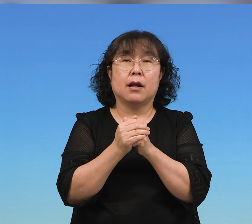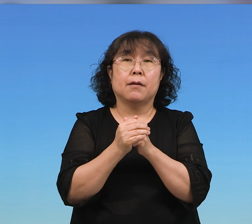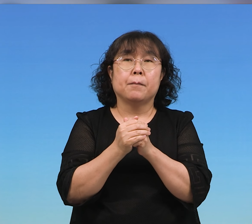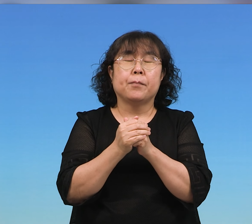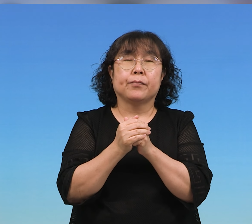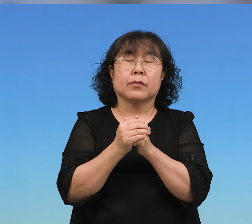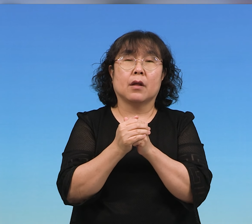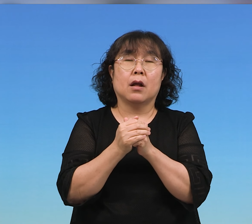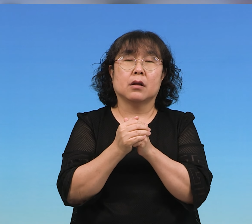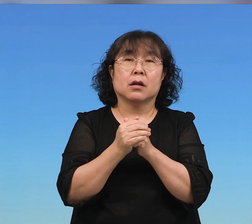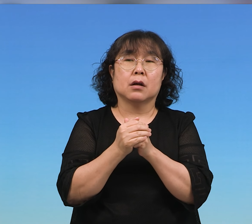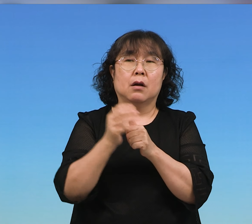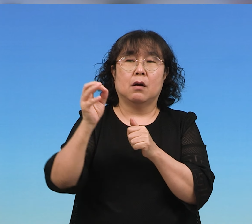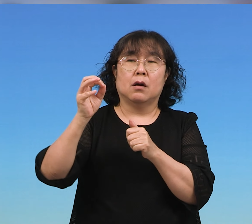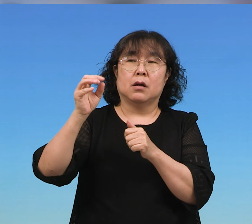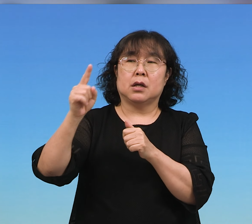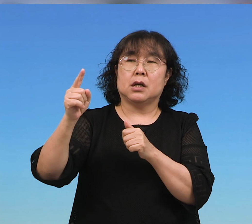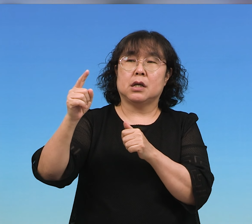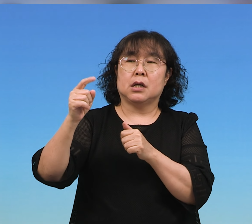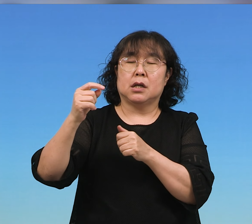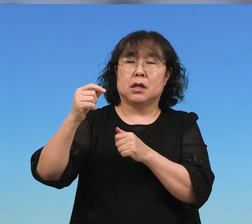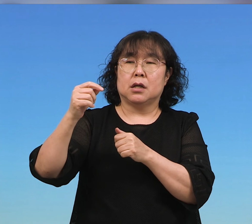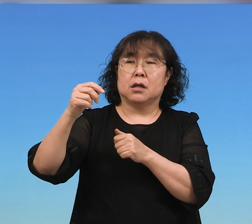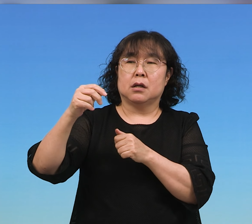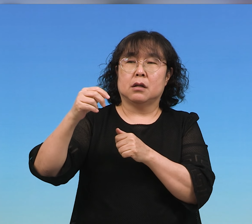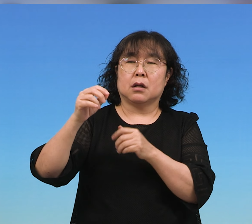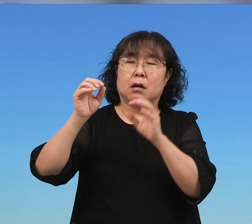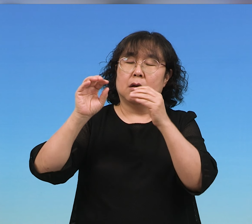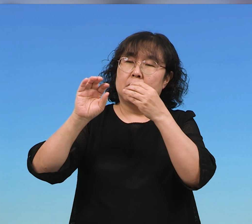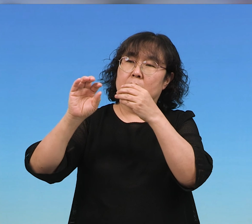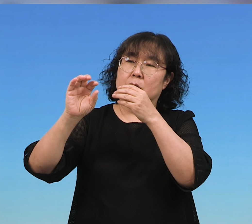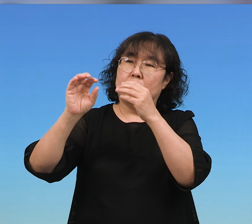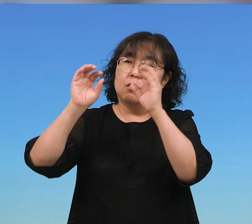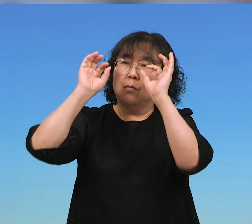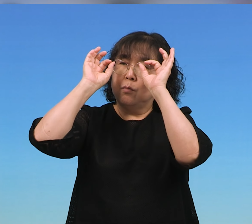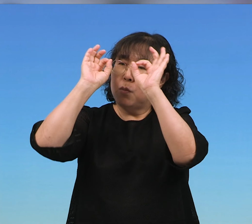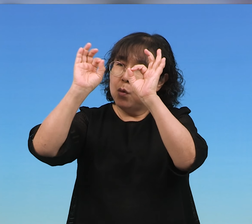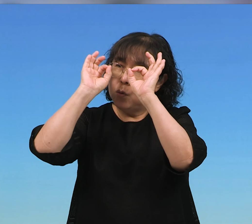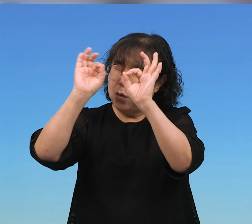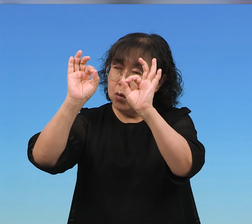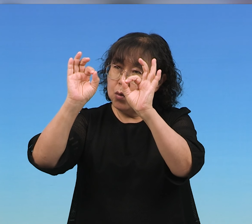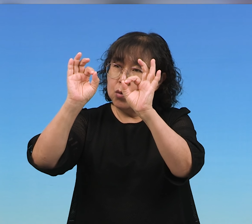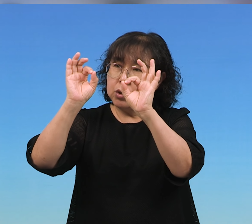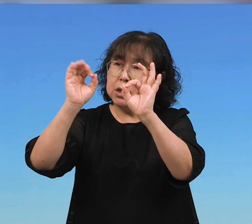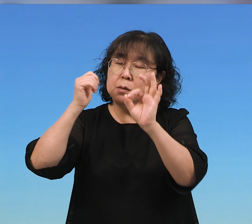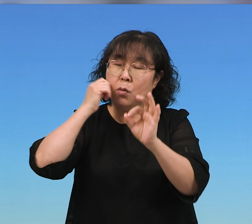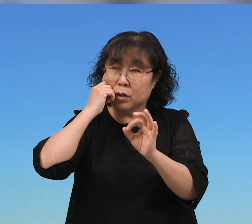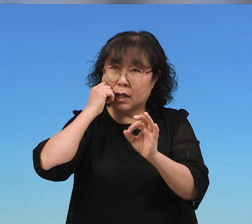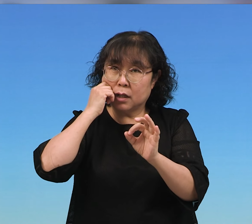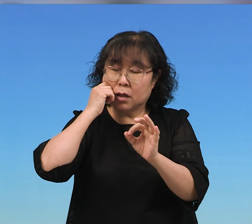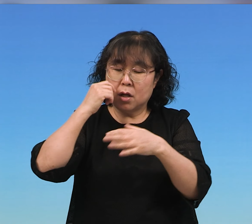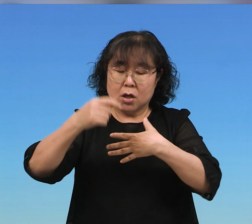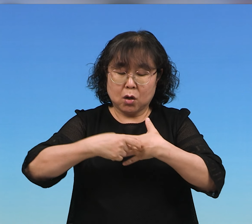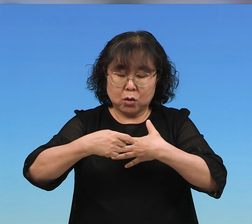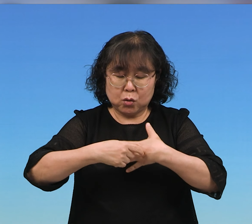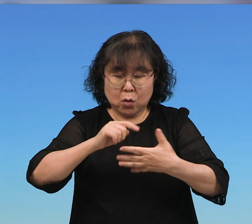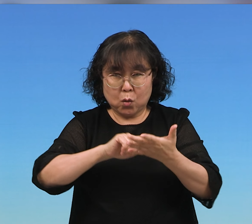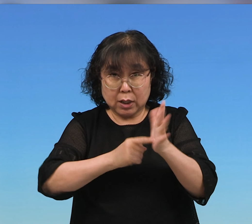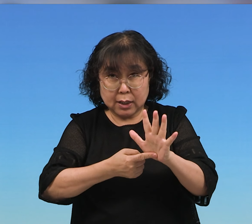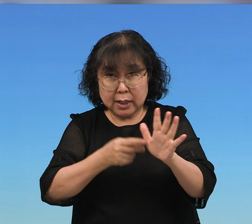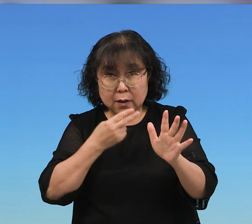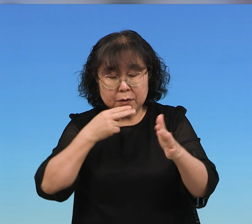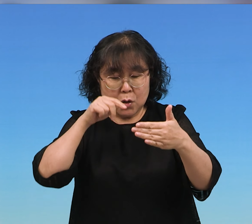시워드, 윌리엄 시워드 장관과 같은 이 보지 못하는 부분을 볼 줄 아는 영적인 안목을 가진 그런